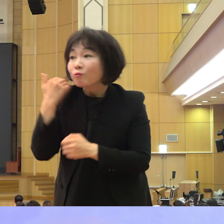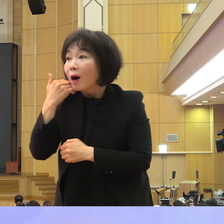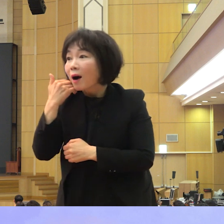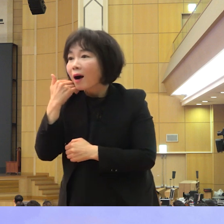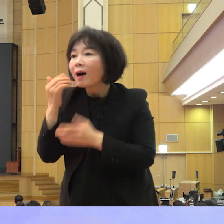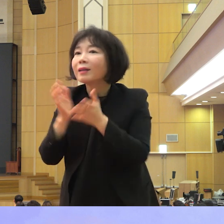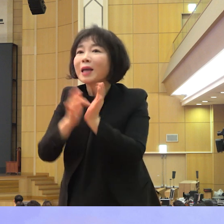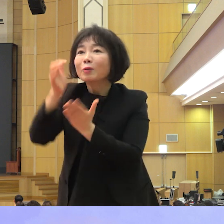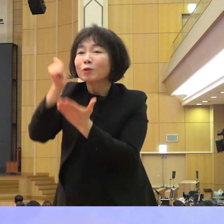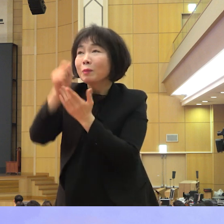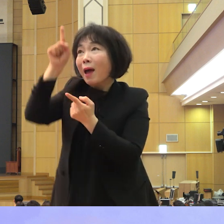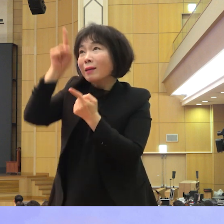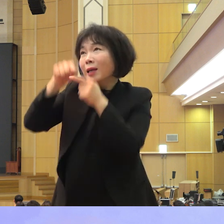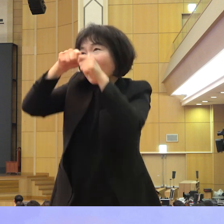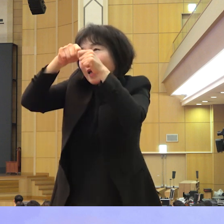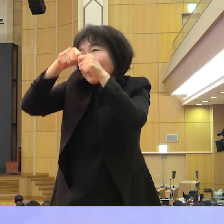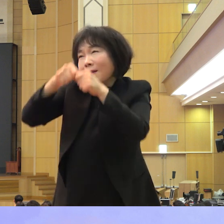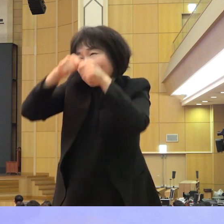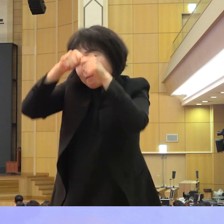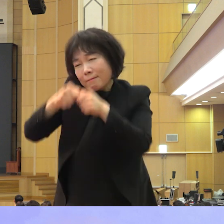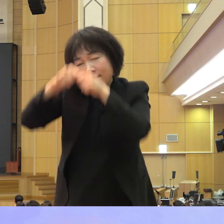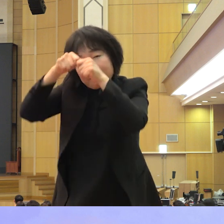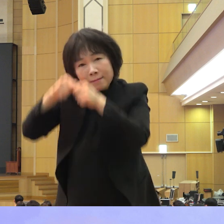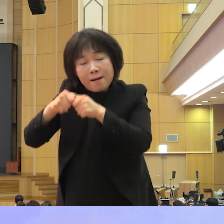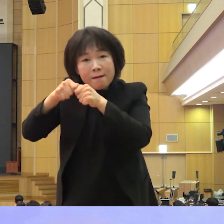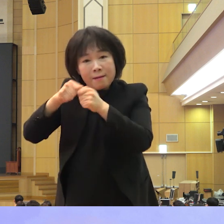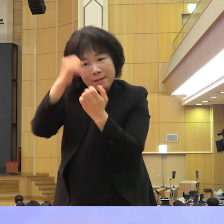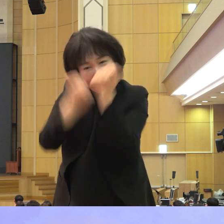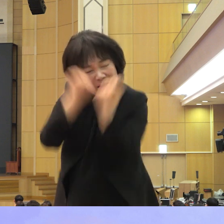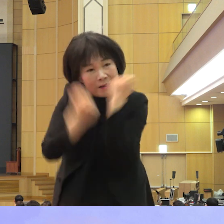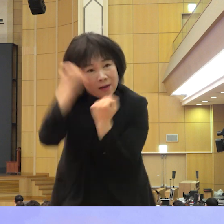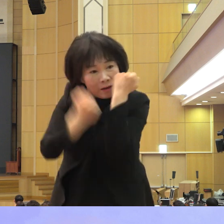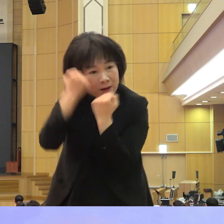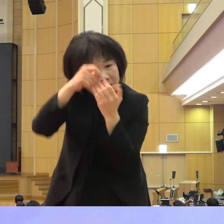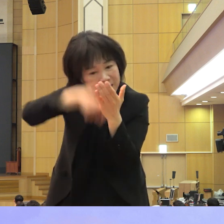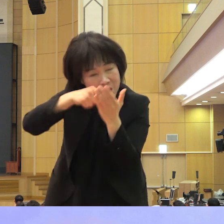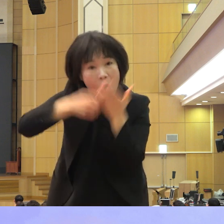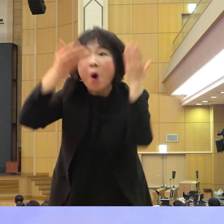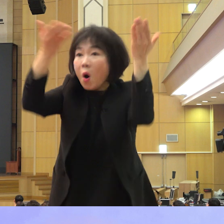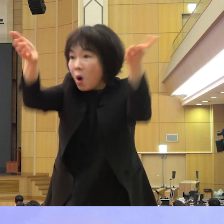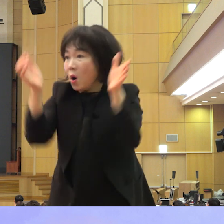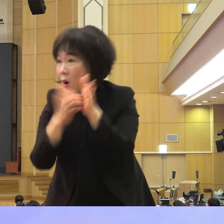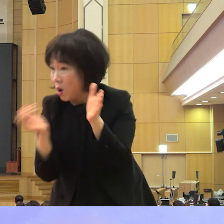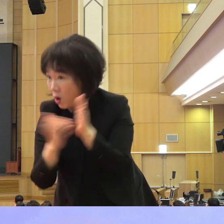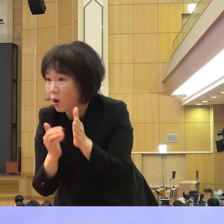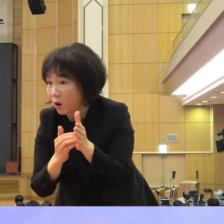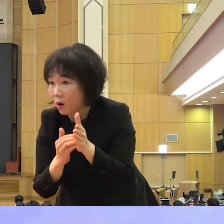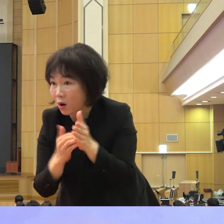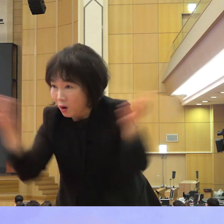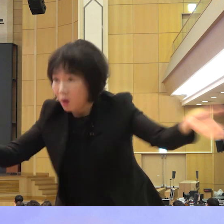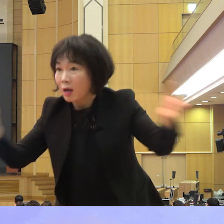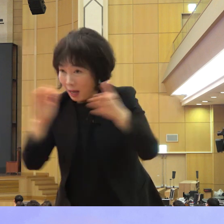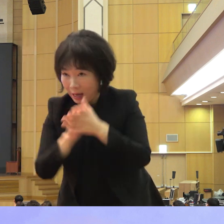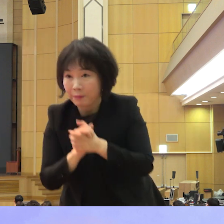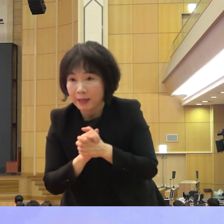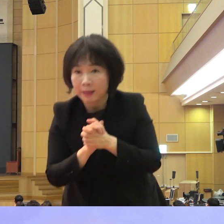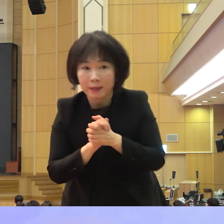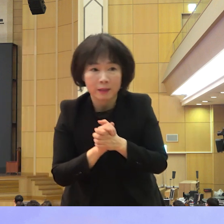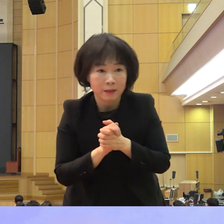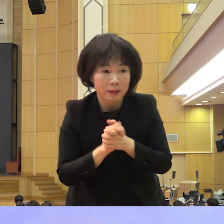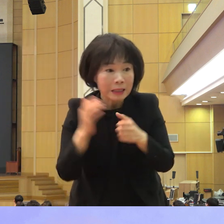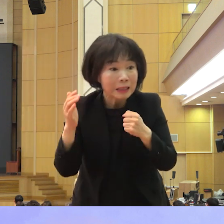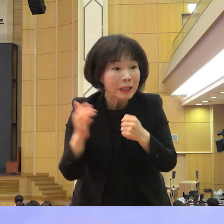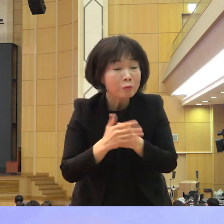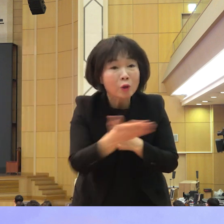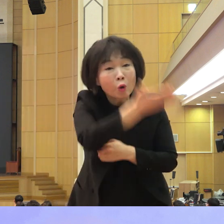다 예수님에 대해서 기록되었고 예수님에 대해서 말씀을 하고 있는 것입니다. 그러니까